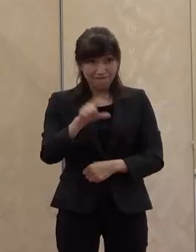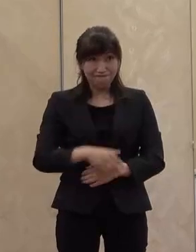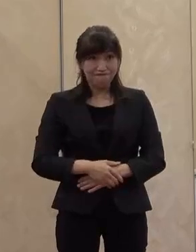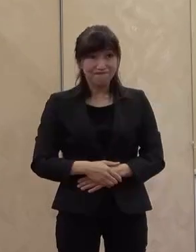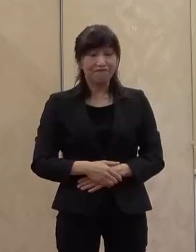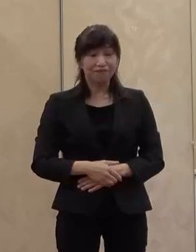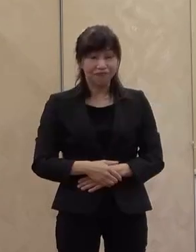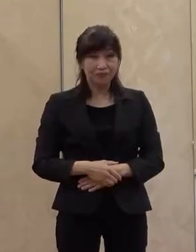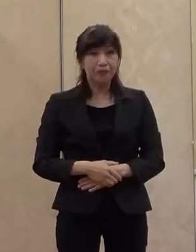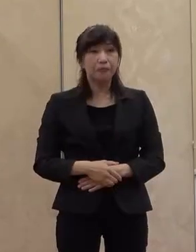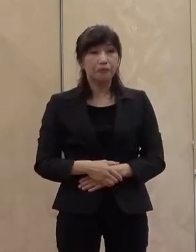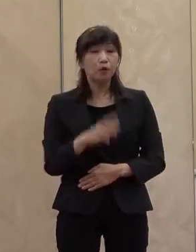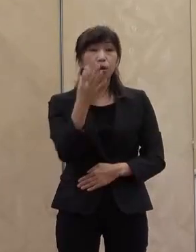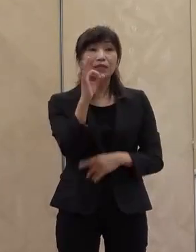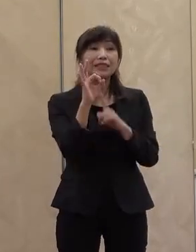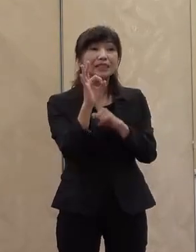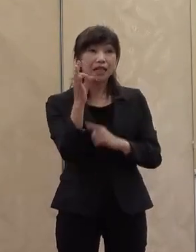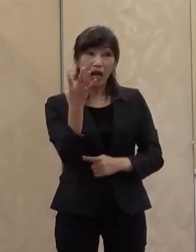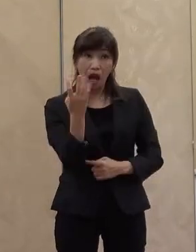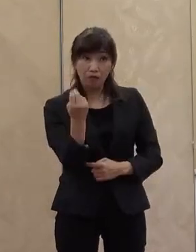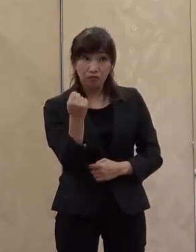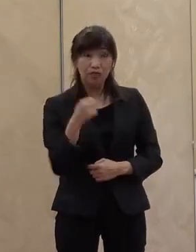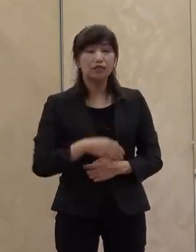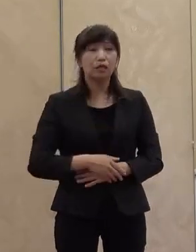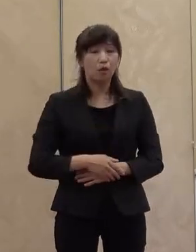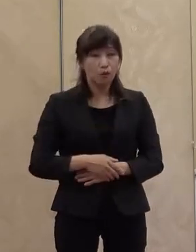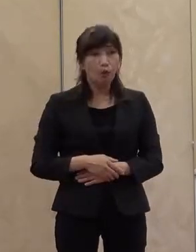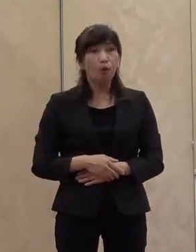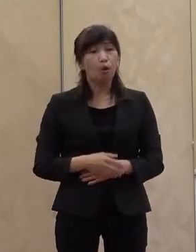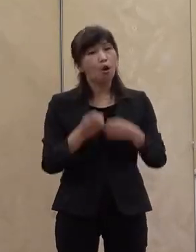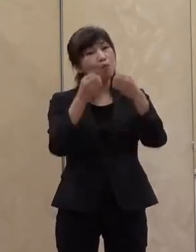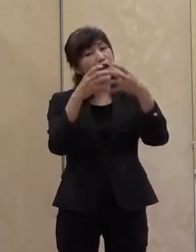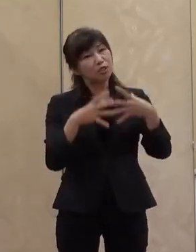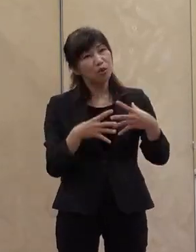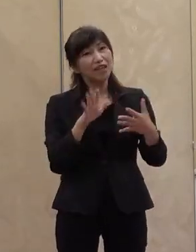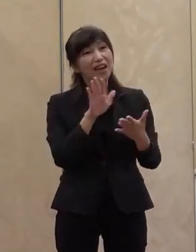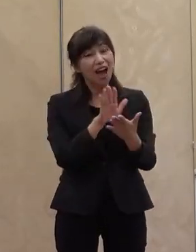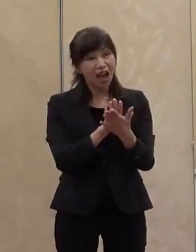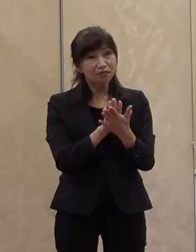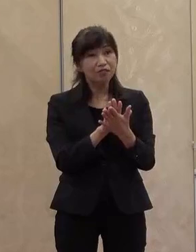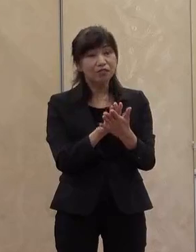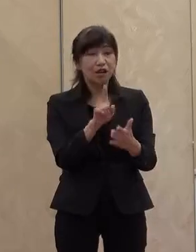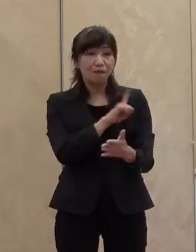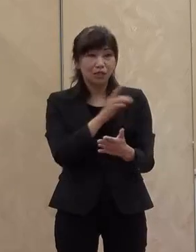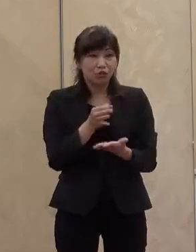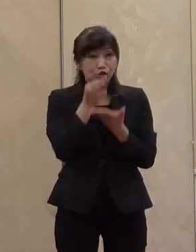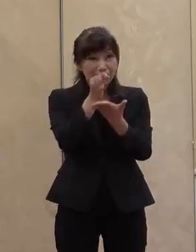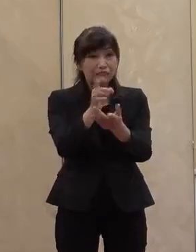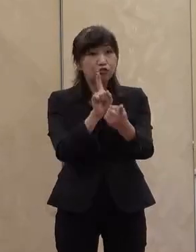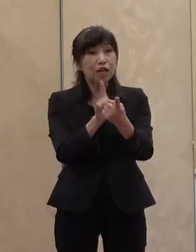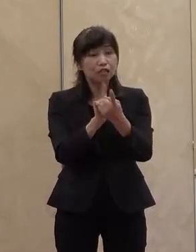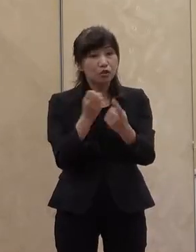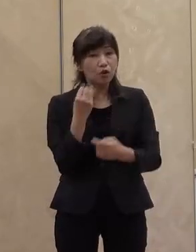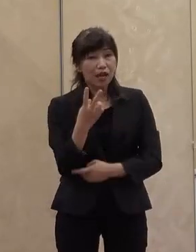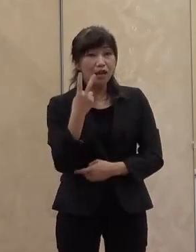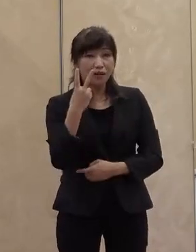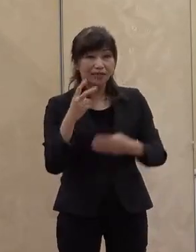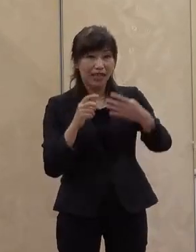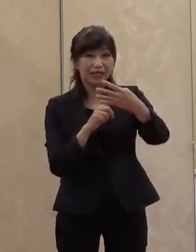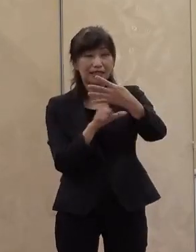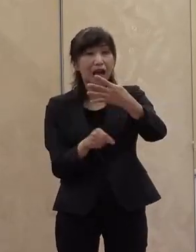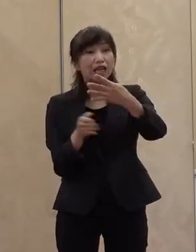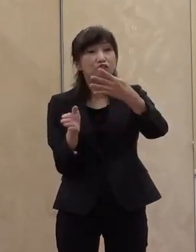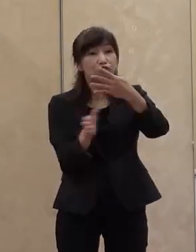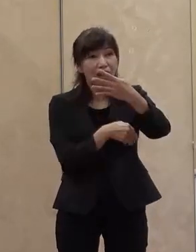こいですか。その金額ですけども、条件ですけど、まず支給の対象として令和2年4月以降の失業者の